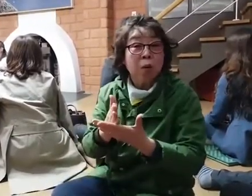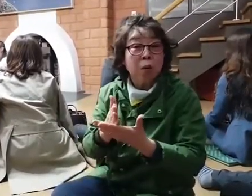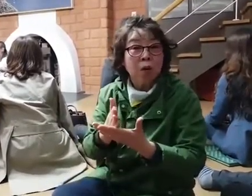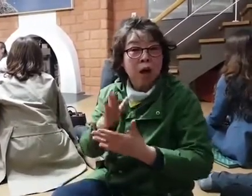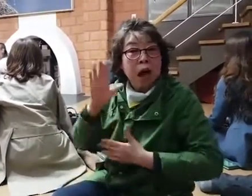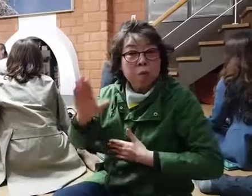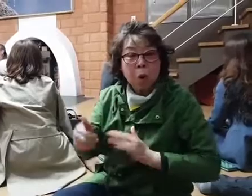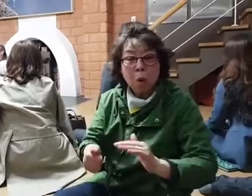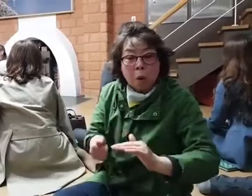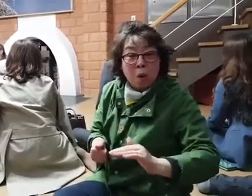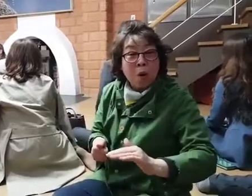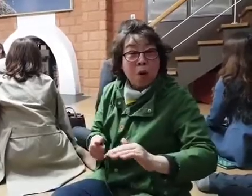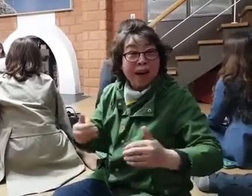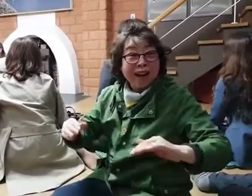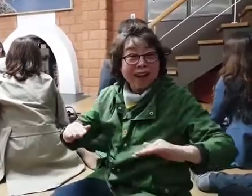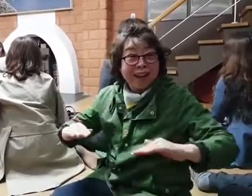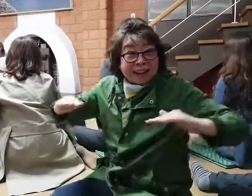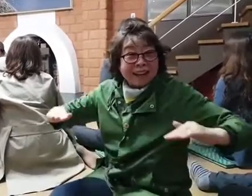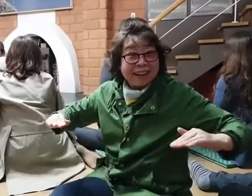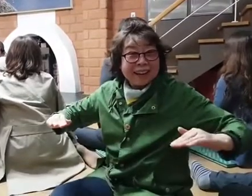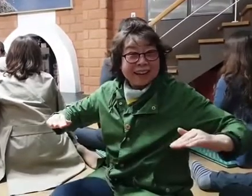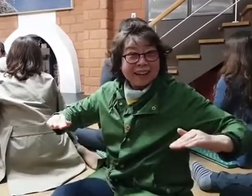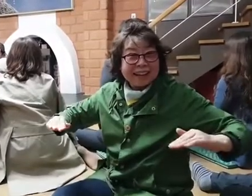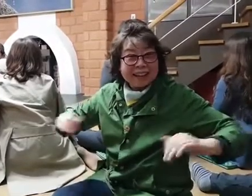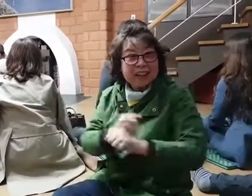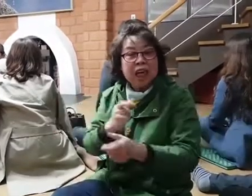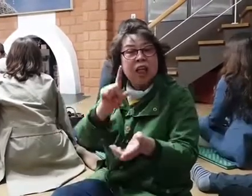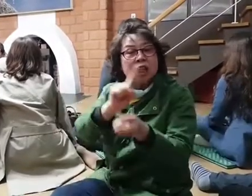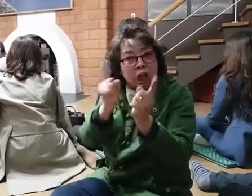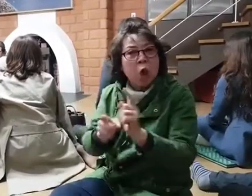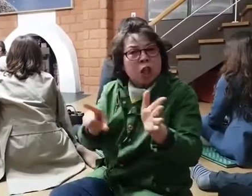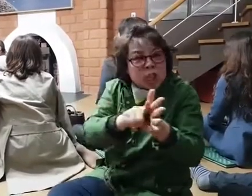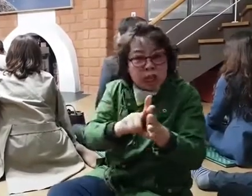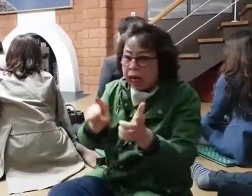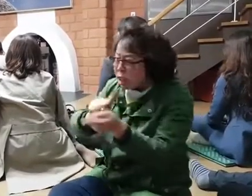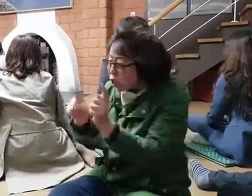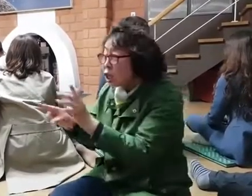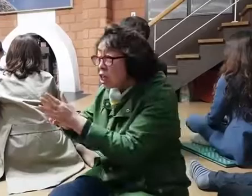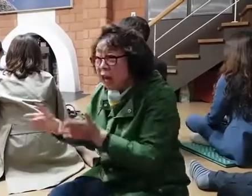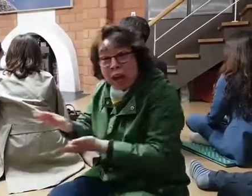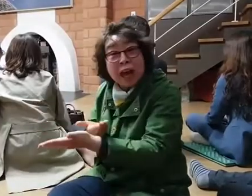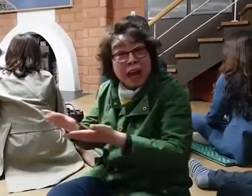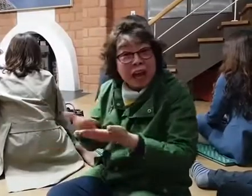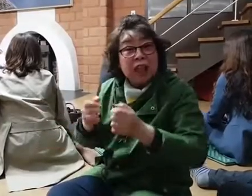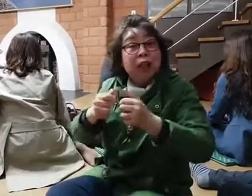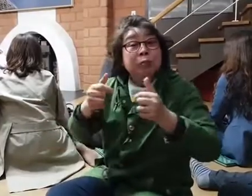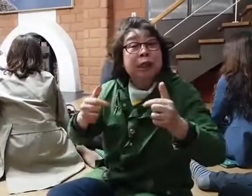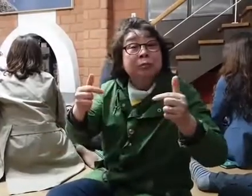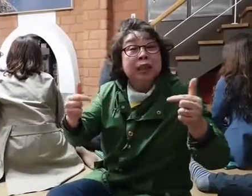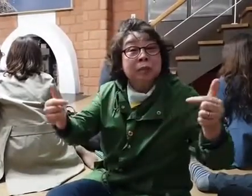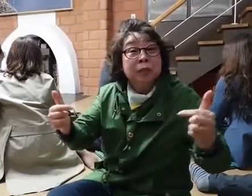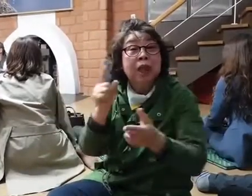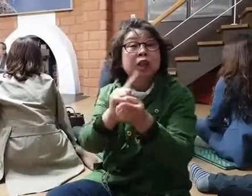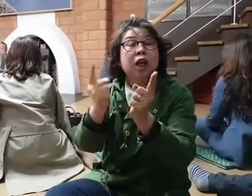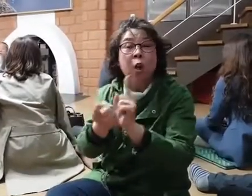이제 뒤로 빠지는 상태로 가자. 그러면서 우리가 신뢰하면서 차츰차츰 우리가